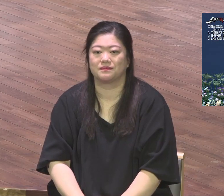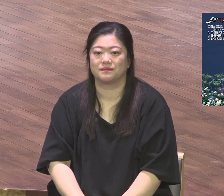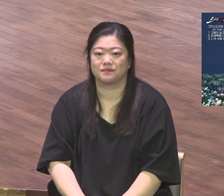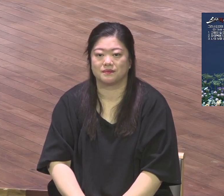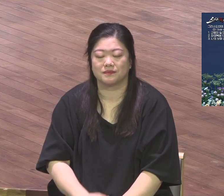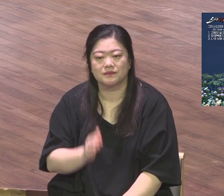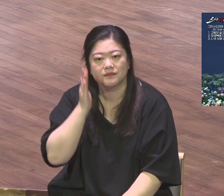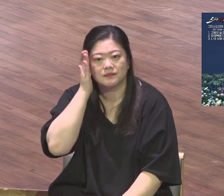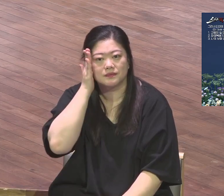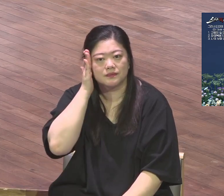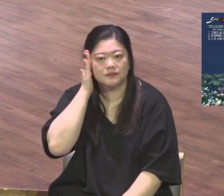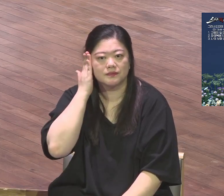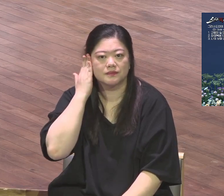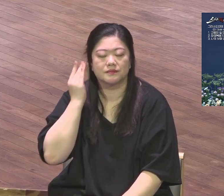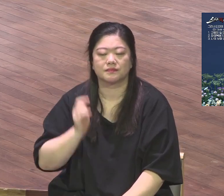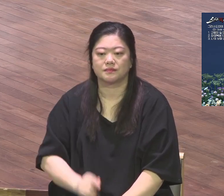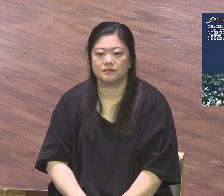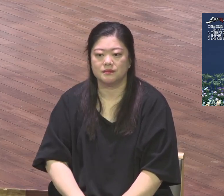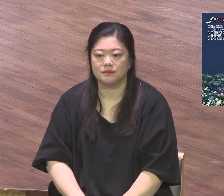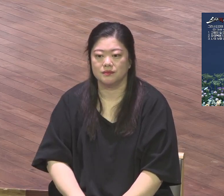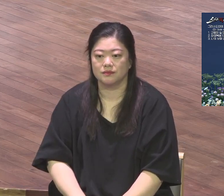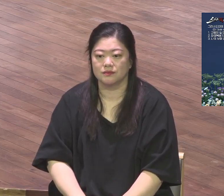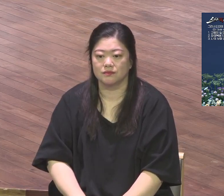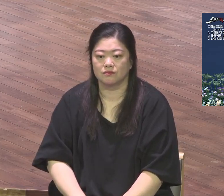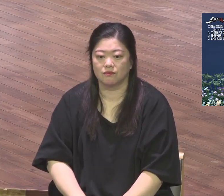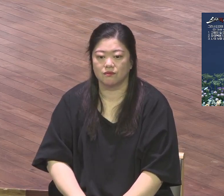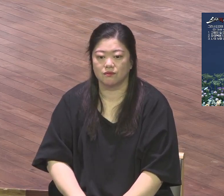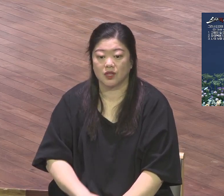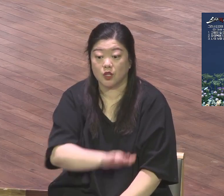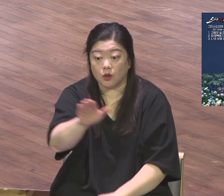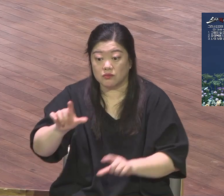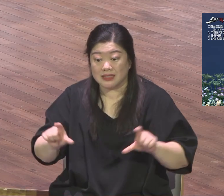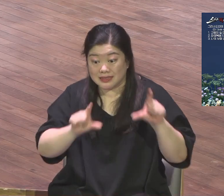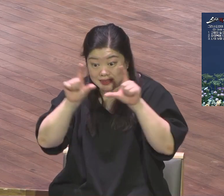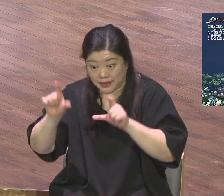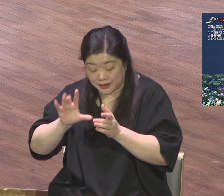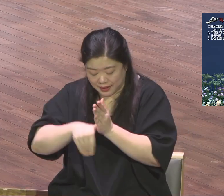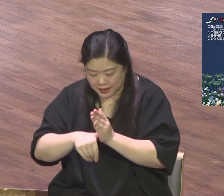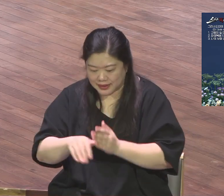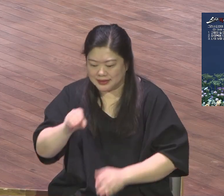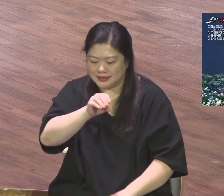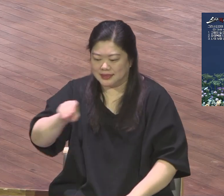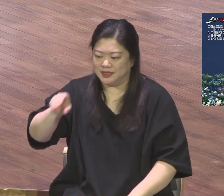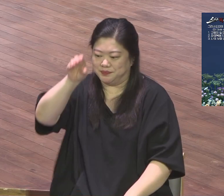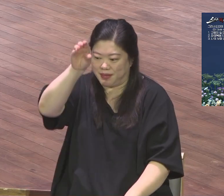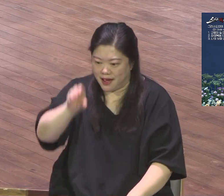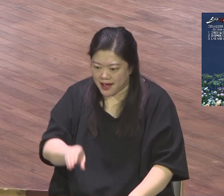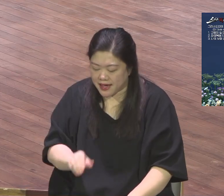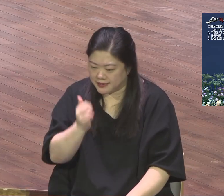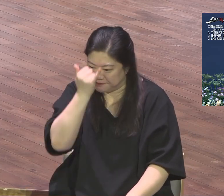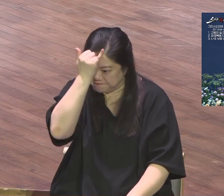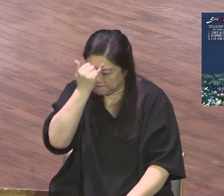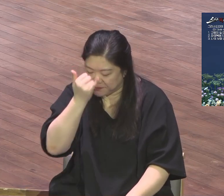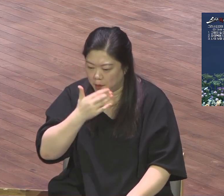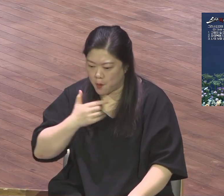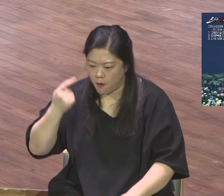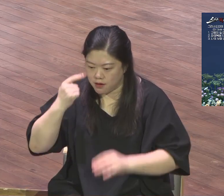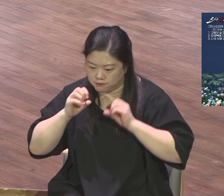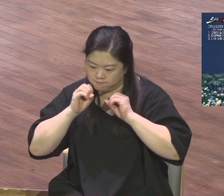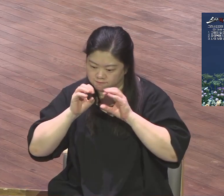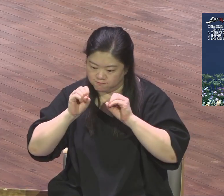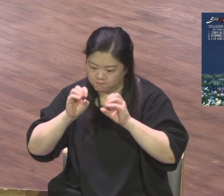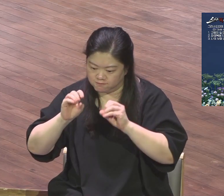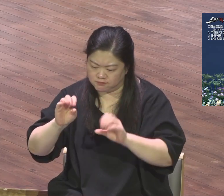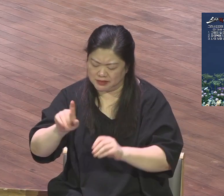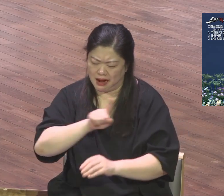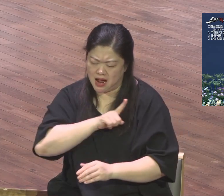그리고 우리는 십자가의 도를 전하는 것이 값진 보물이고 진주입니다. 예수를 만나고 예수를